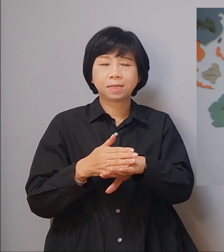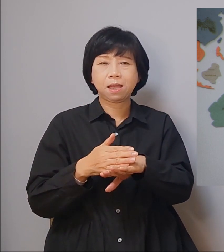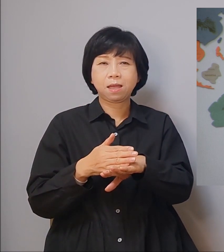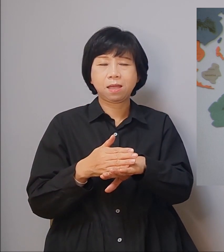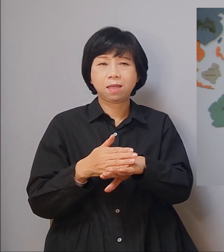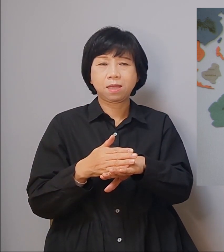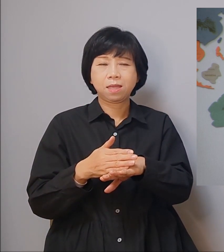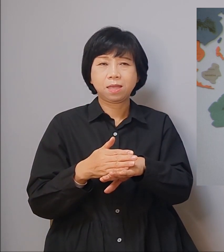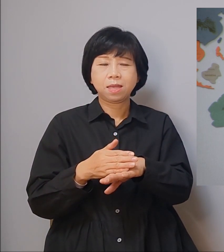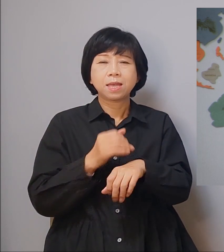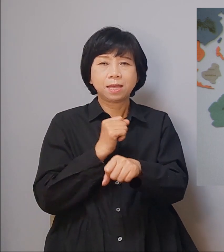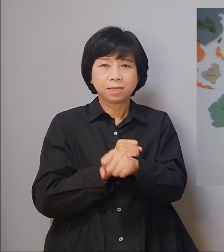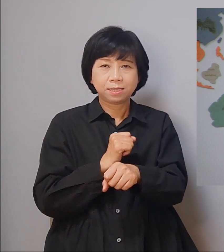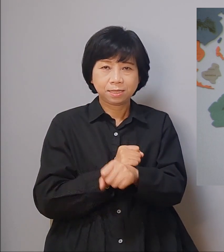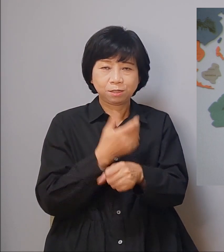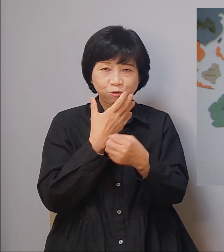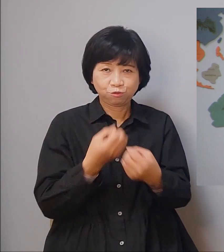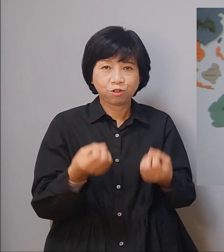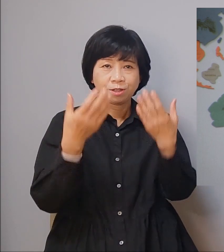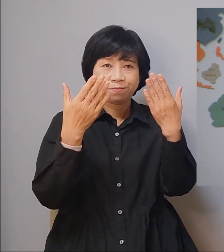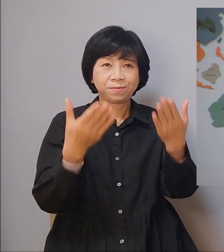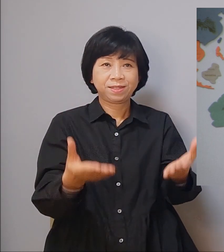있기를 축원합니다.